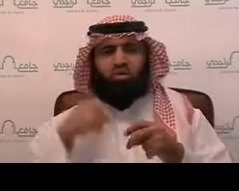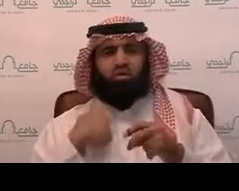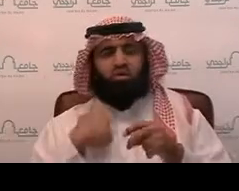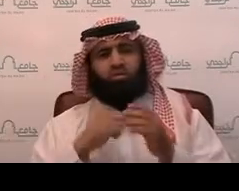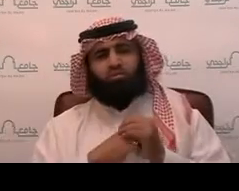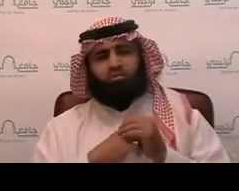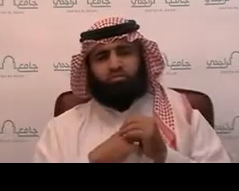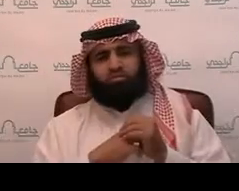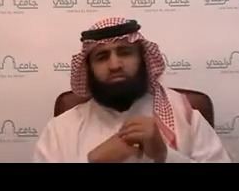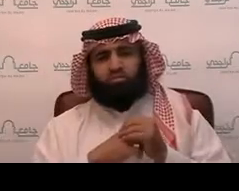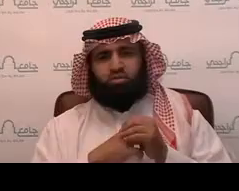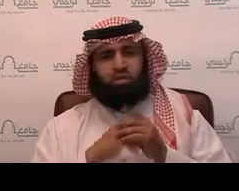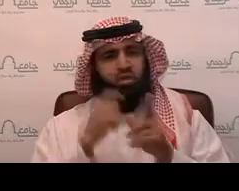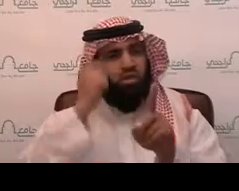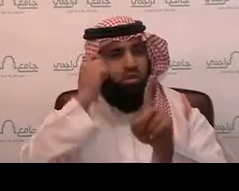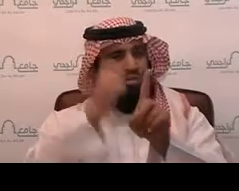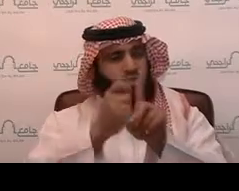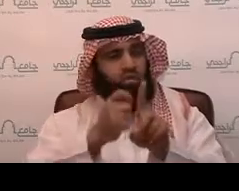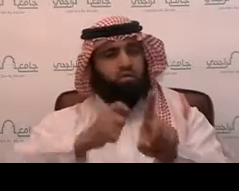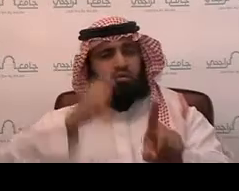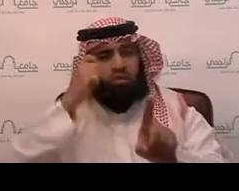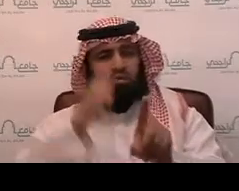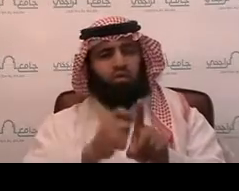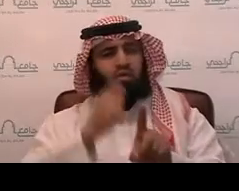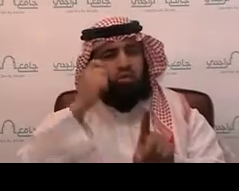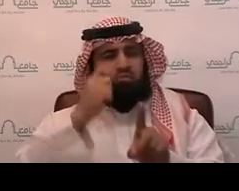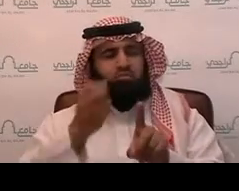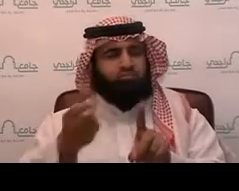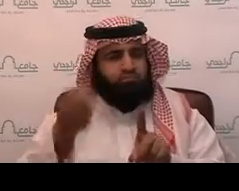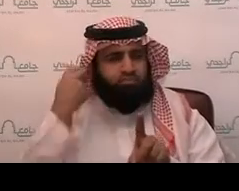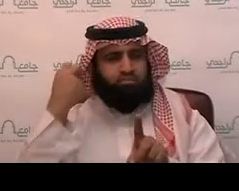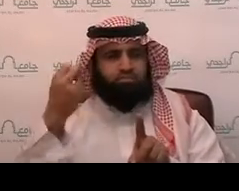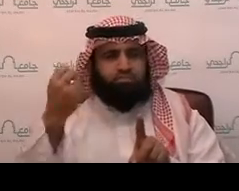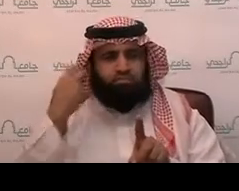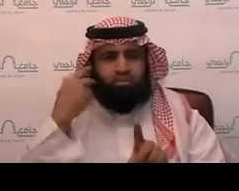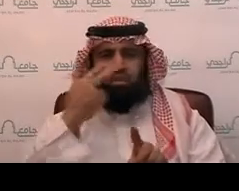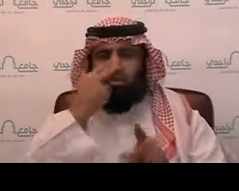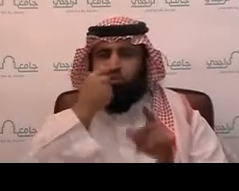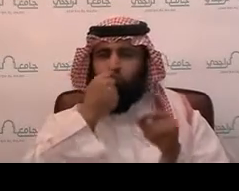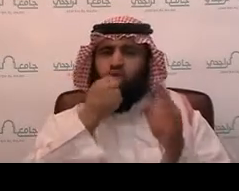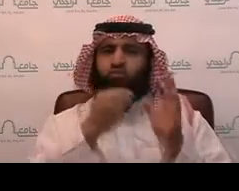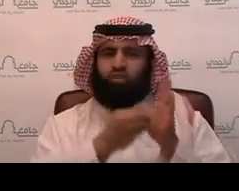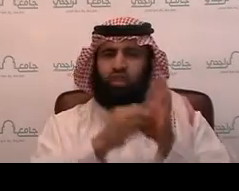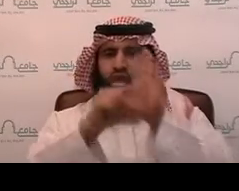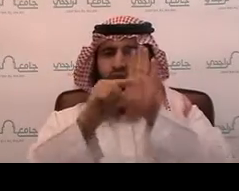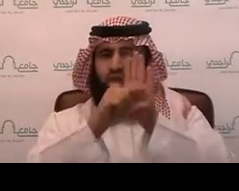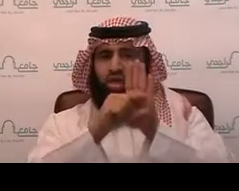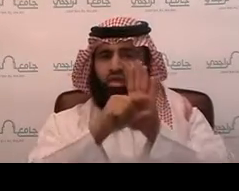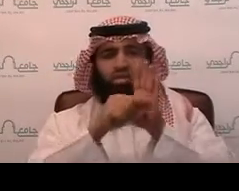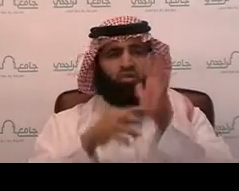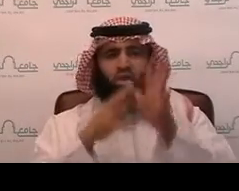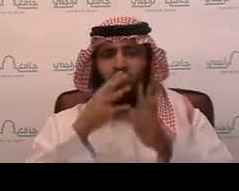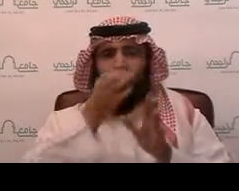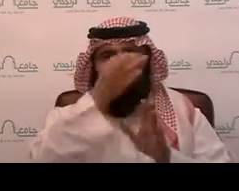بعد الإنذار والإعذار. وكأي من قرية أمليت لها وهي ظالمة ثم